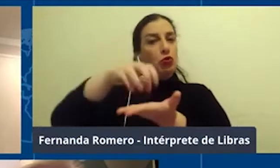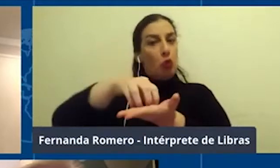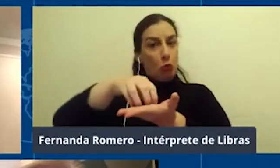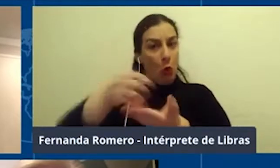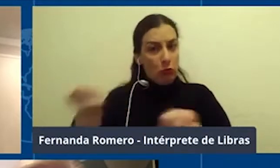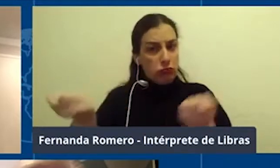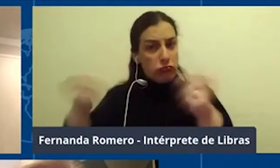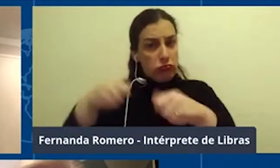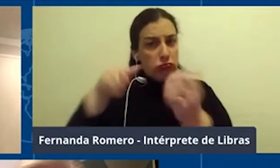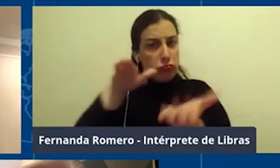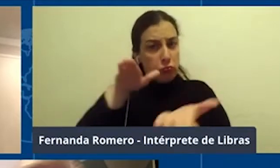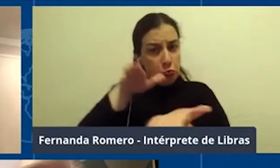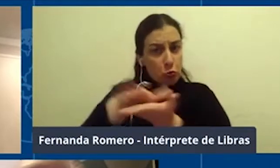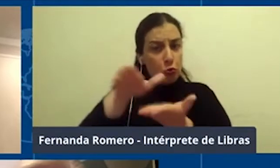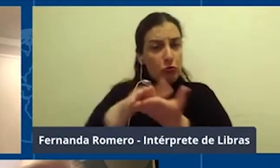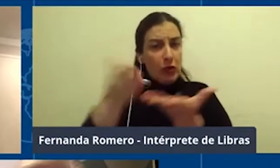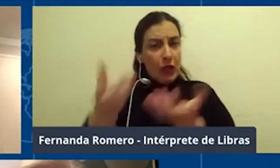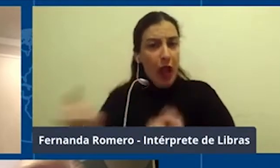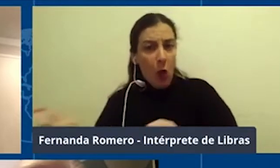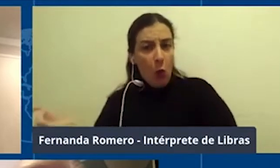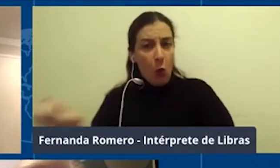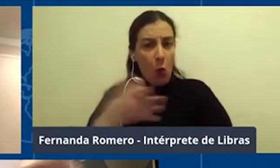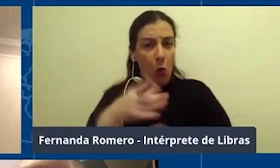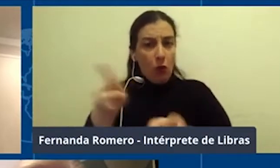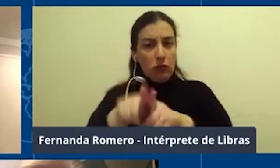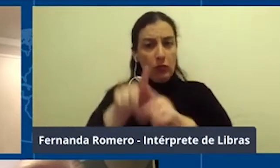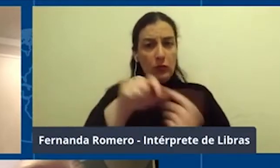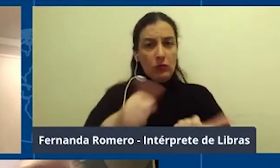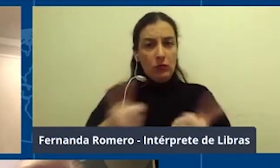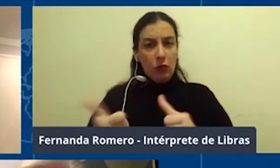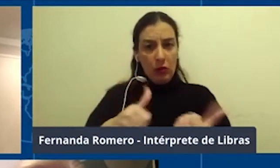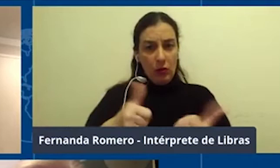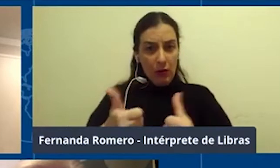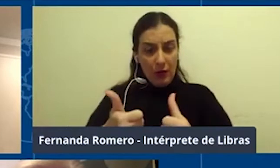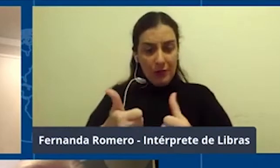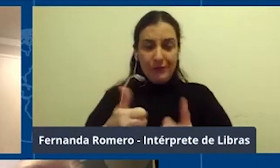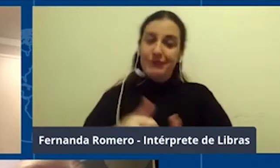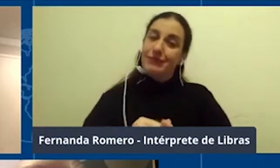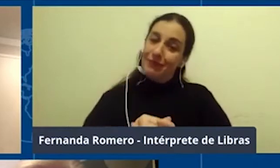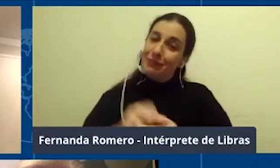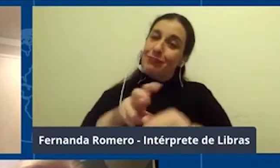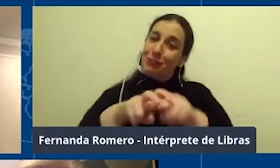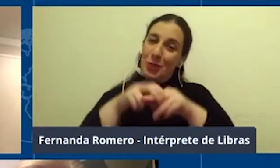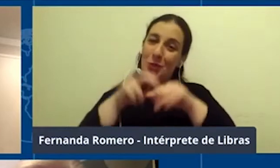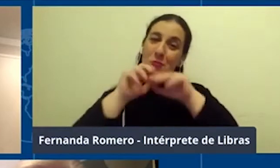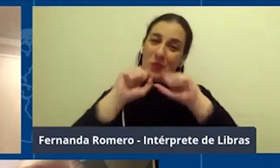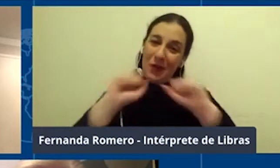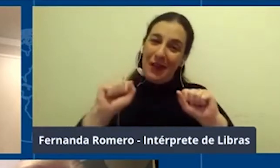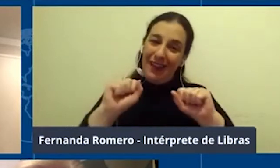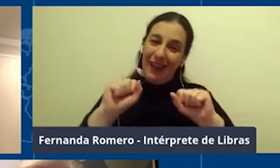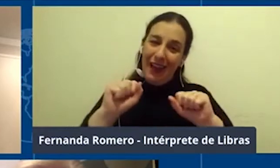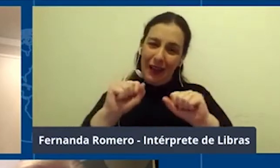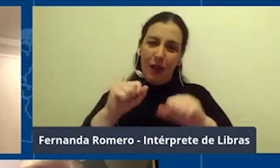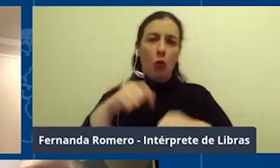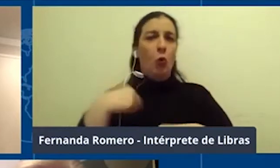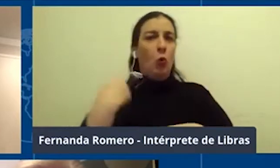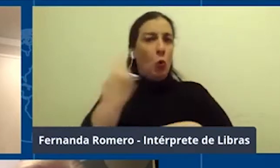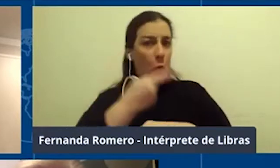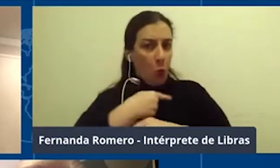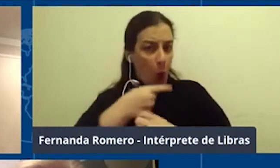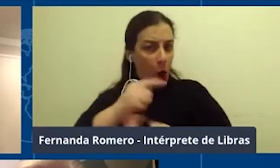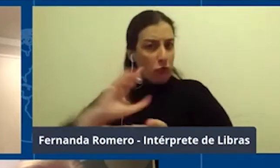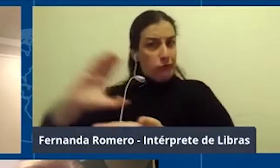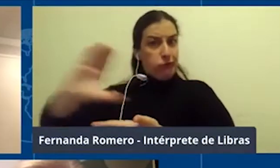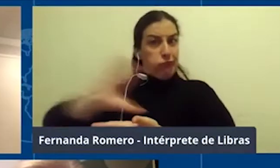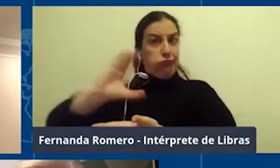se modernizar e se qualificar. Cara secretária Ana Amélia, além dos ganhos de eficiência que as